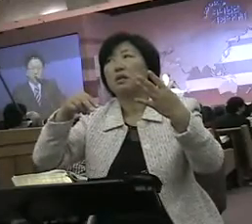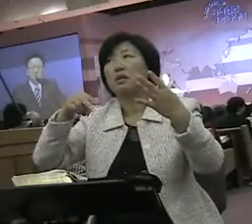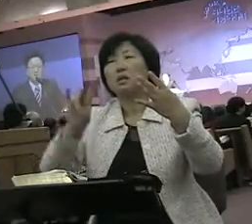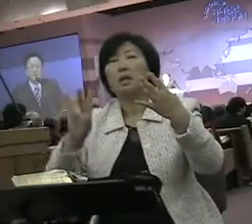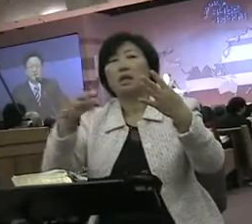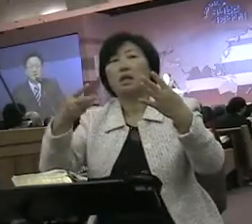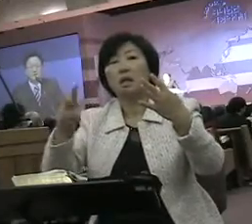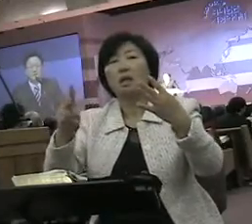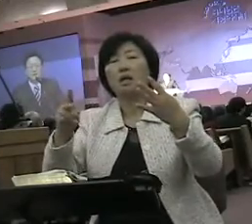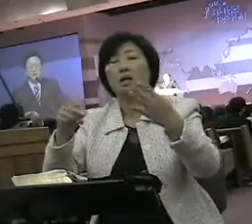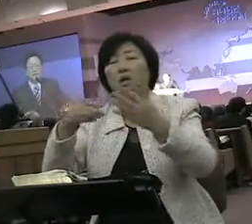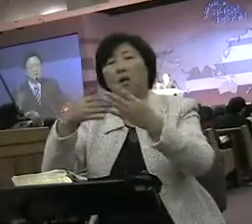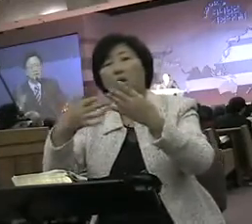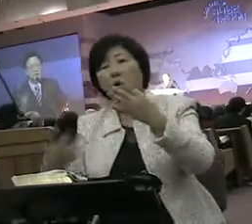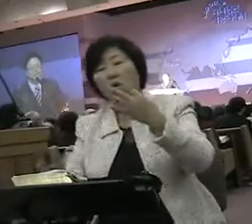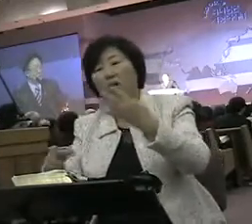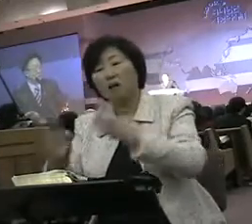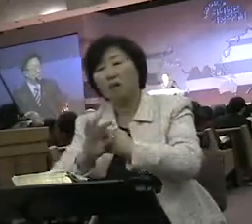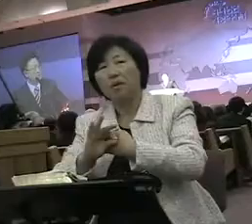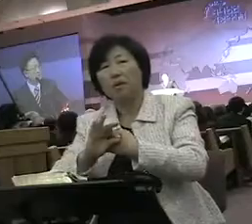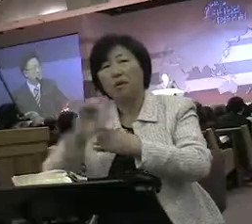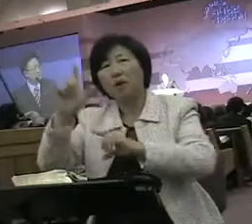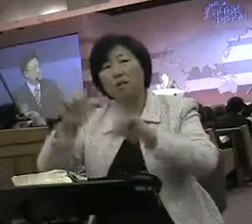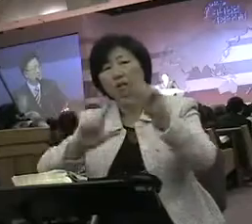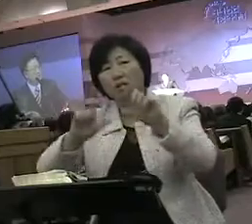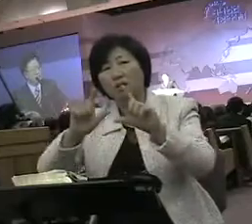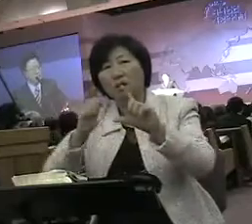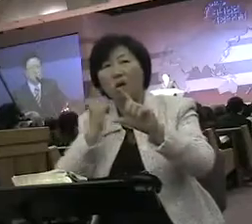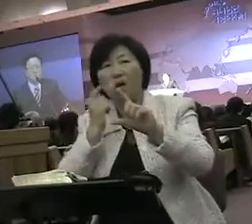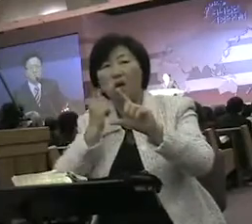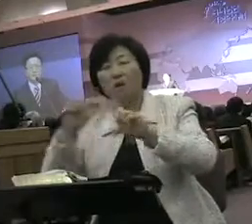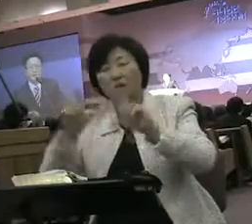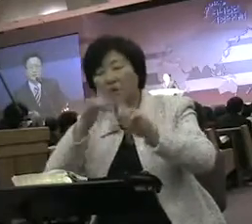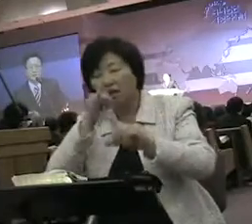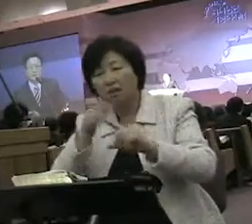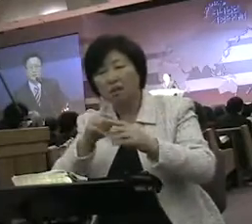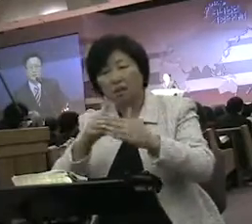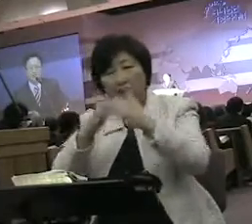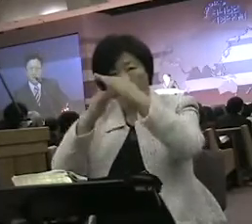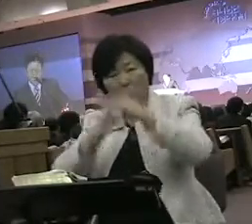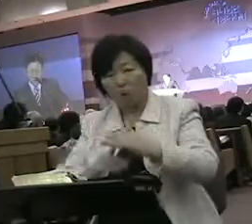형식 있습니다. 하지만 내용이 없어요. 그 안에 생명이 없습니다.